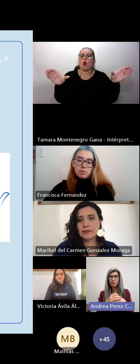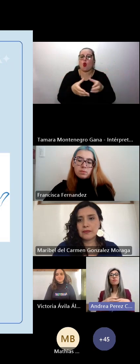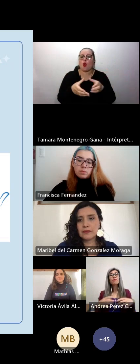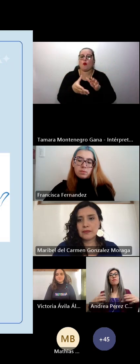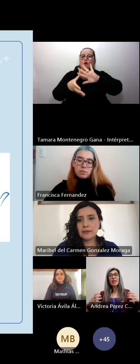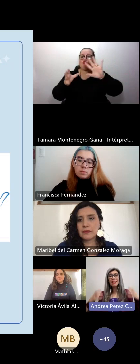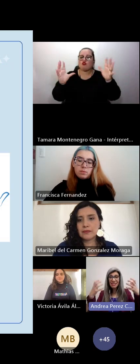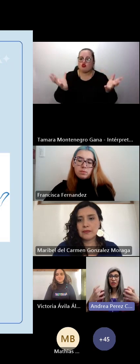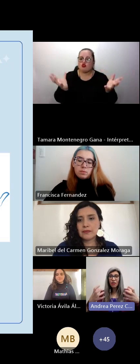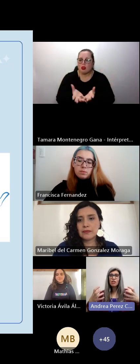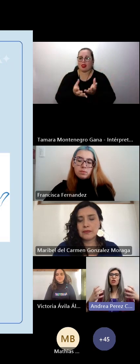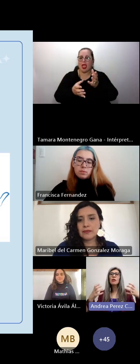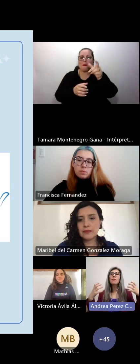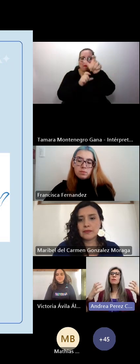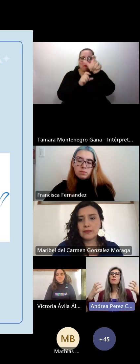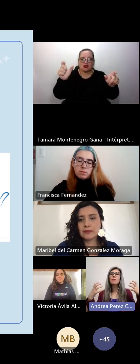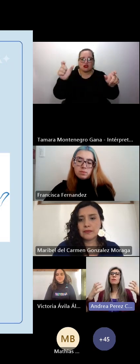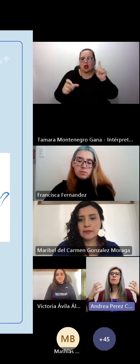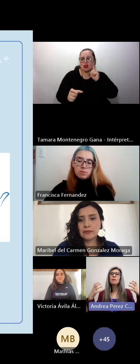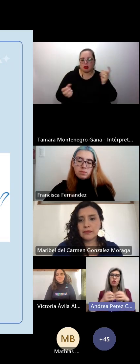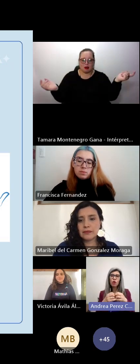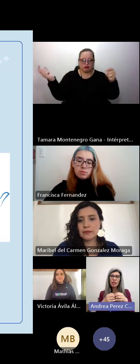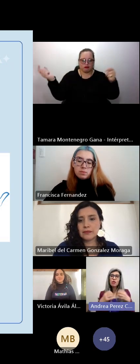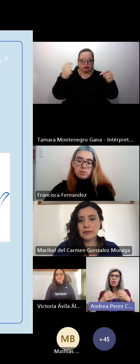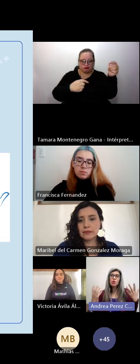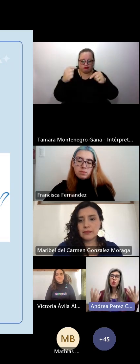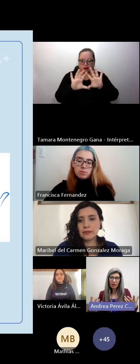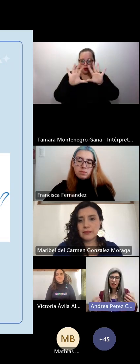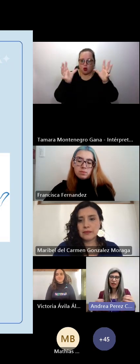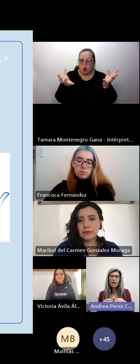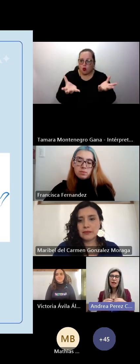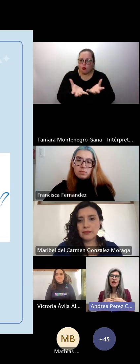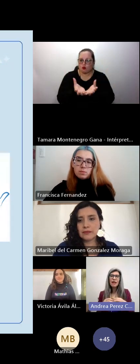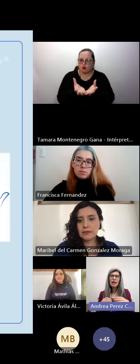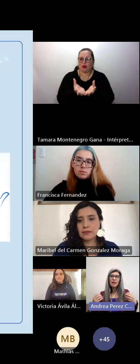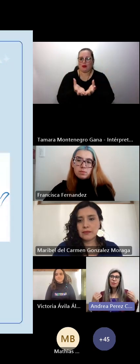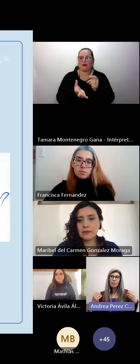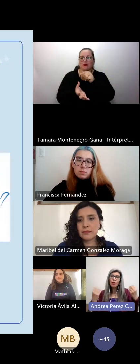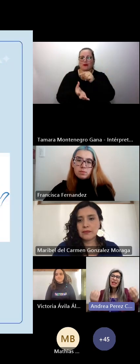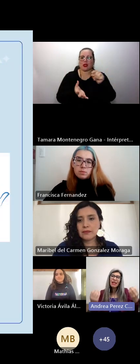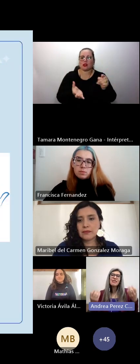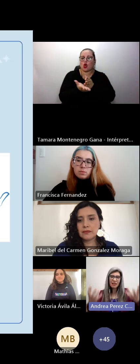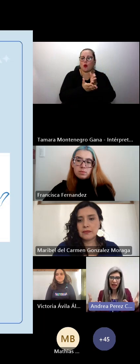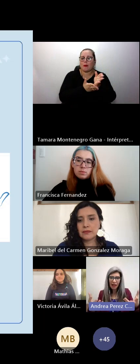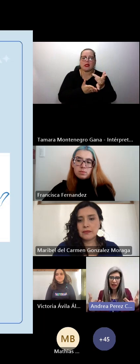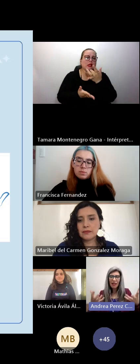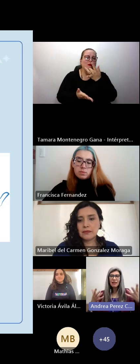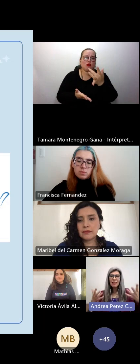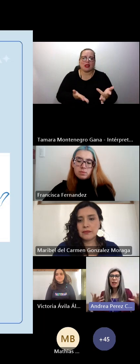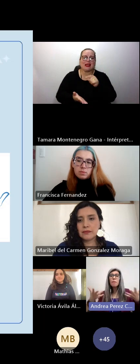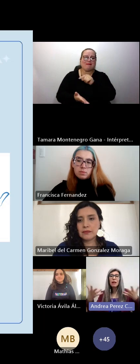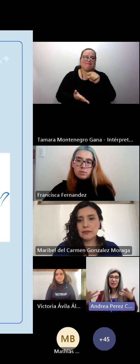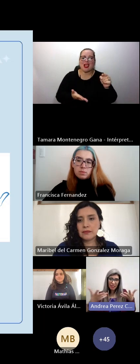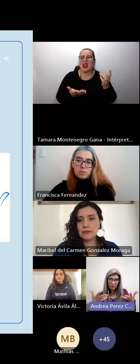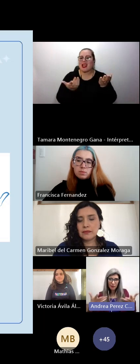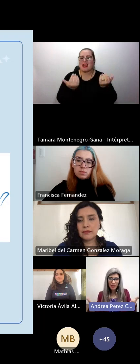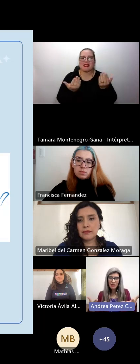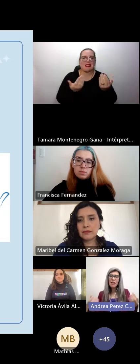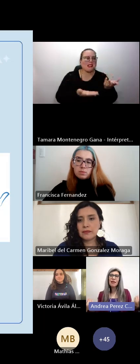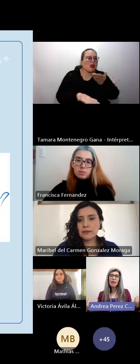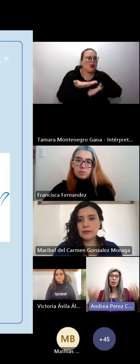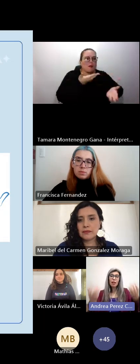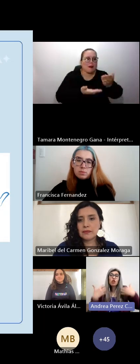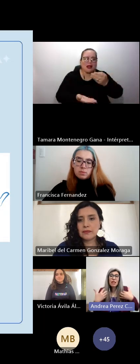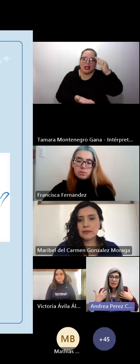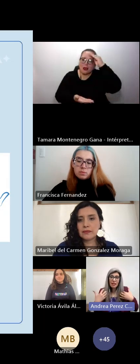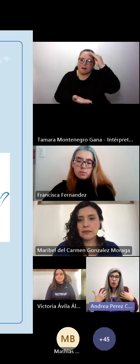Sordas. Esta Mundial de Personas Sordas surge eh, por la necesidad de compartir